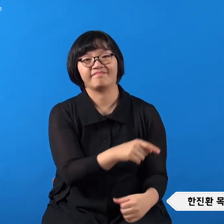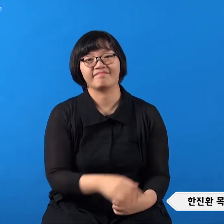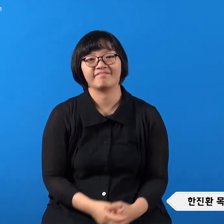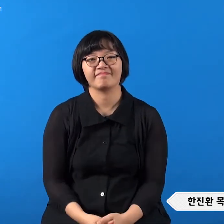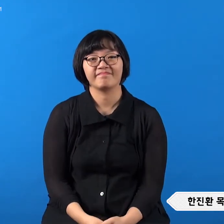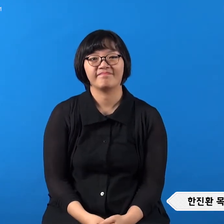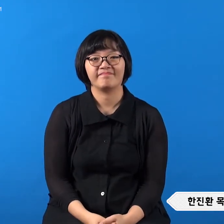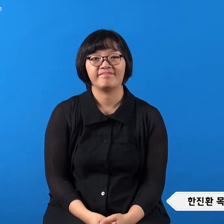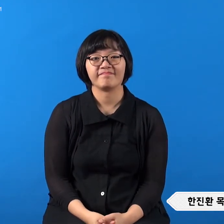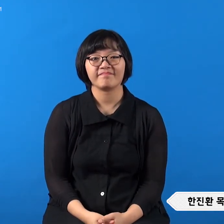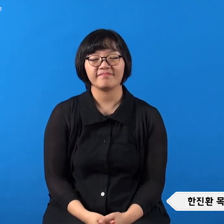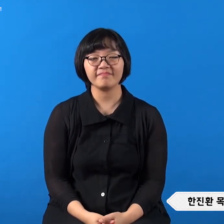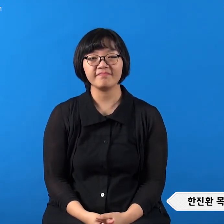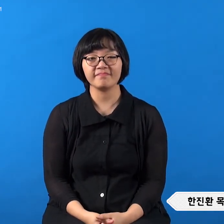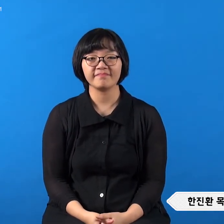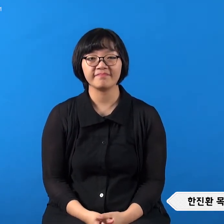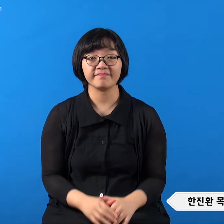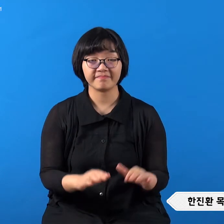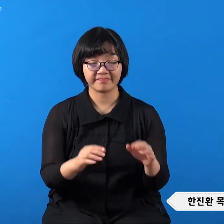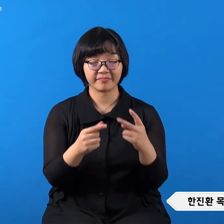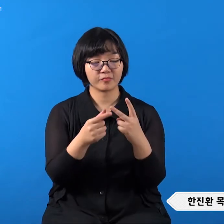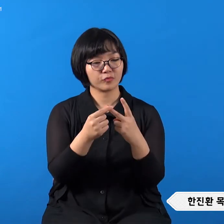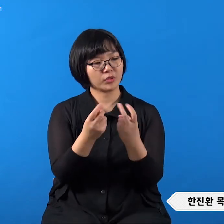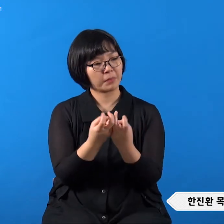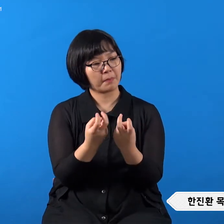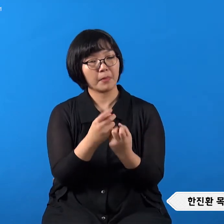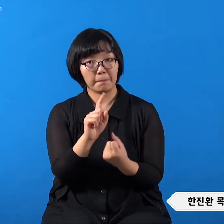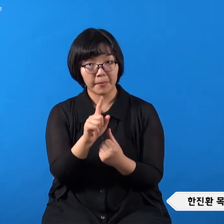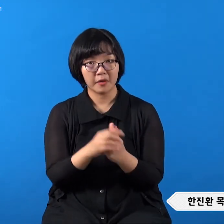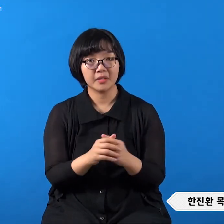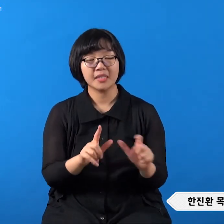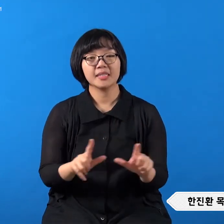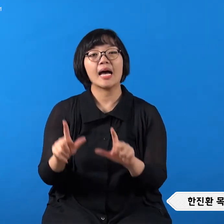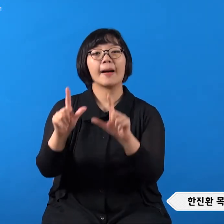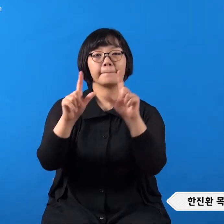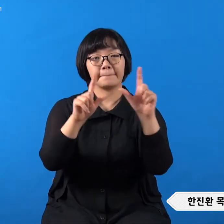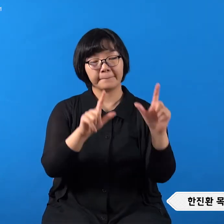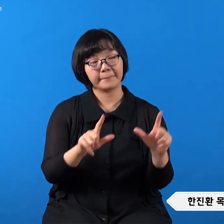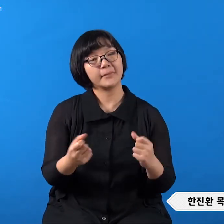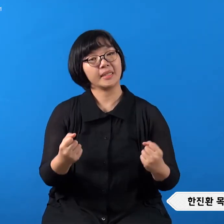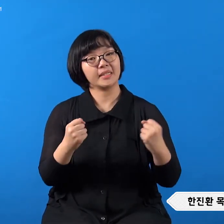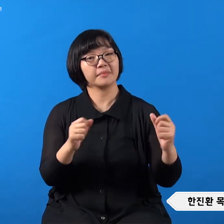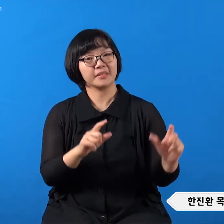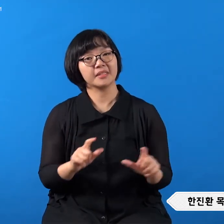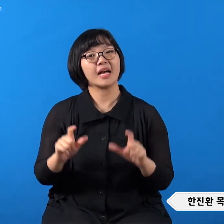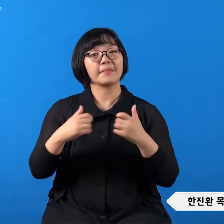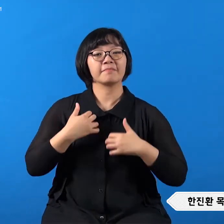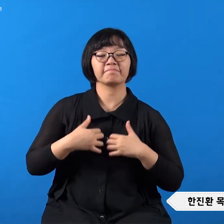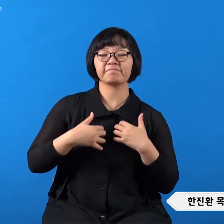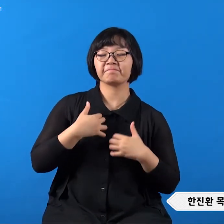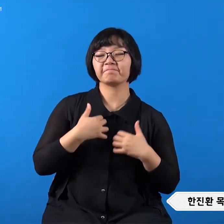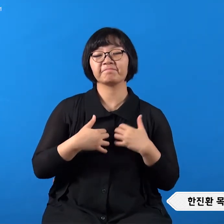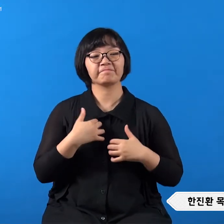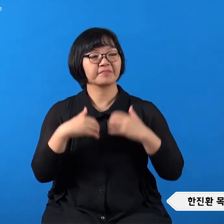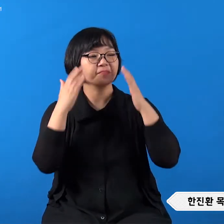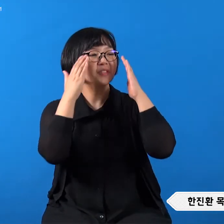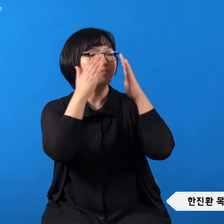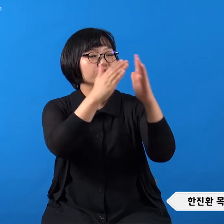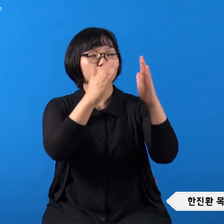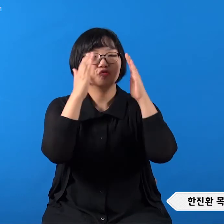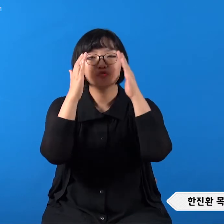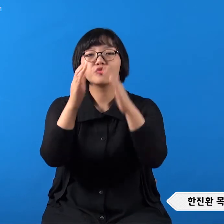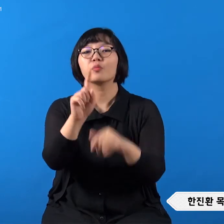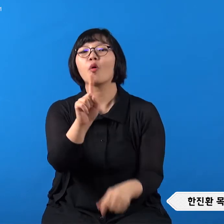섬긴 사람이지요. 또 한 가지는 삶의 에너지가 어디에 집중되어 있는가를 보면 알 수